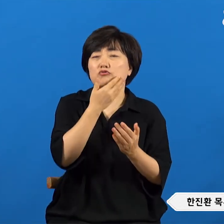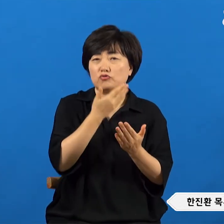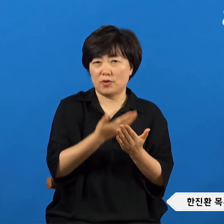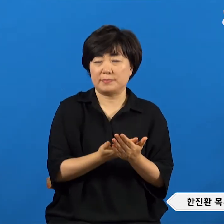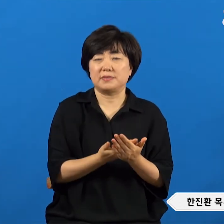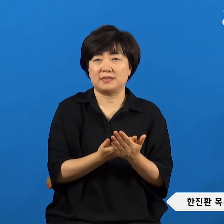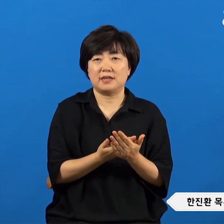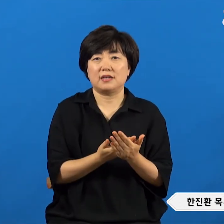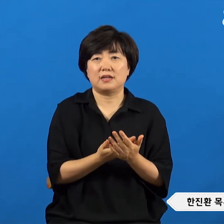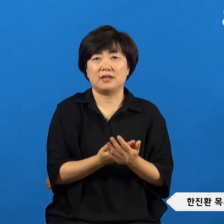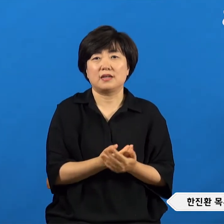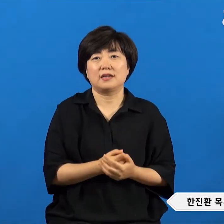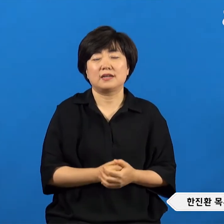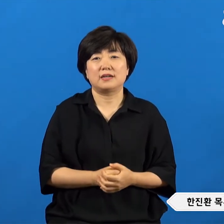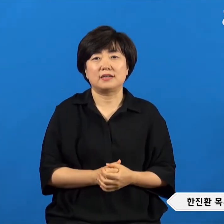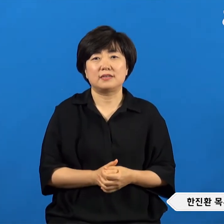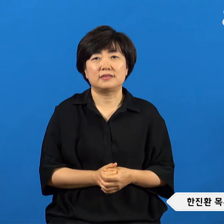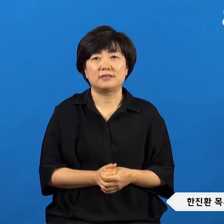중요합니다.